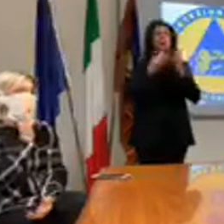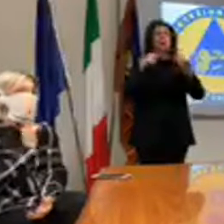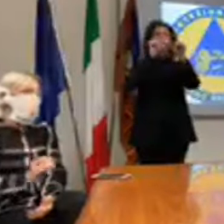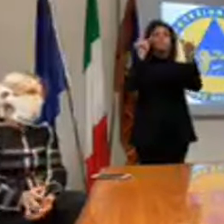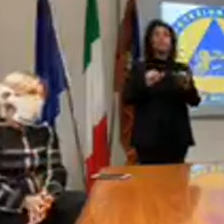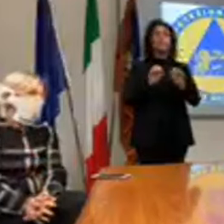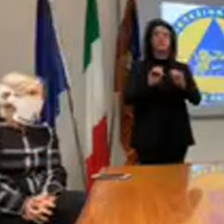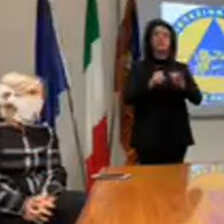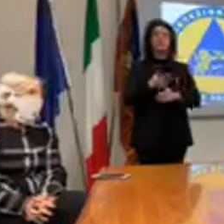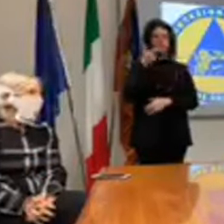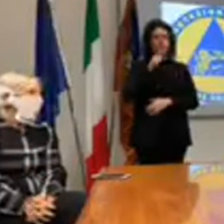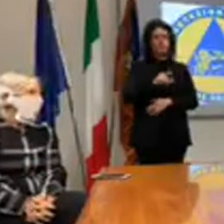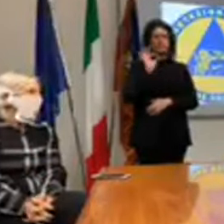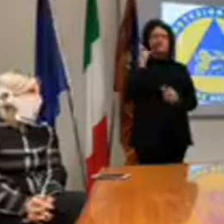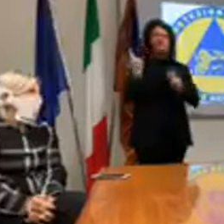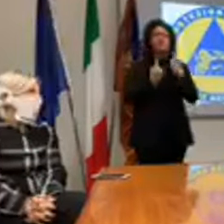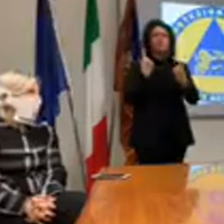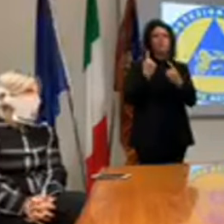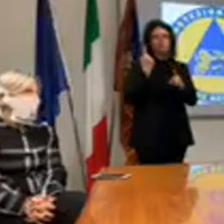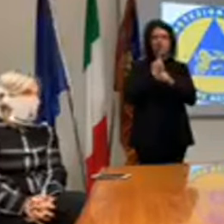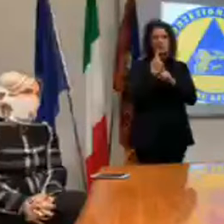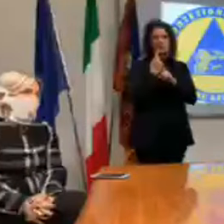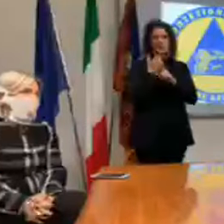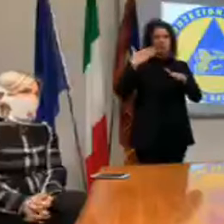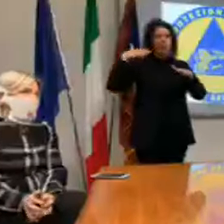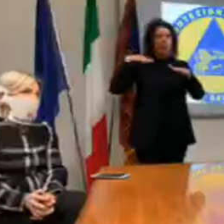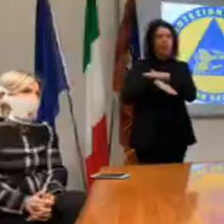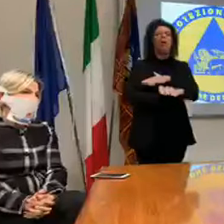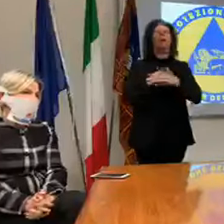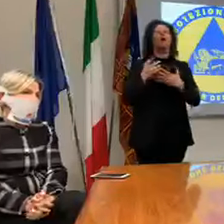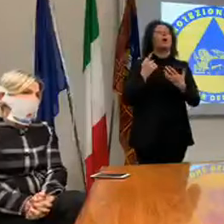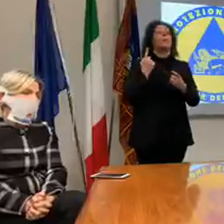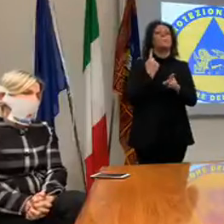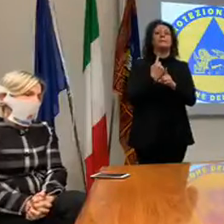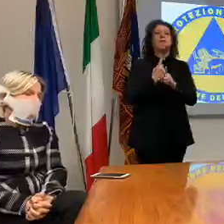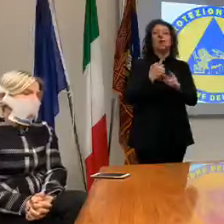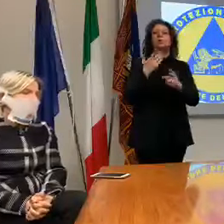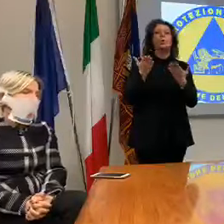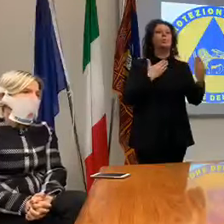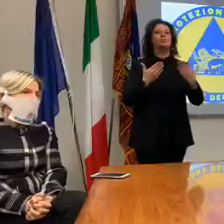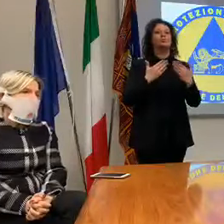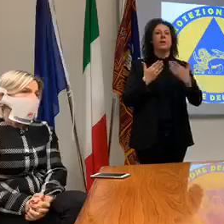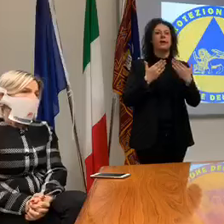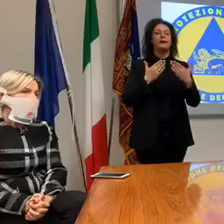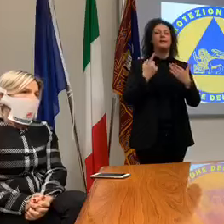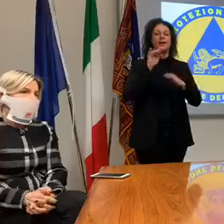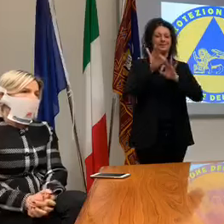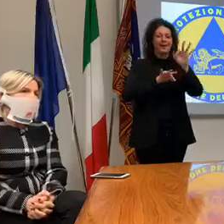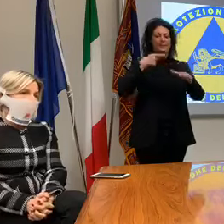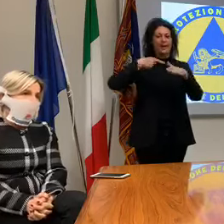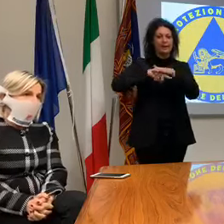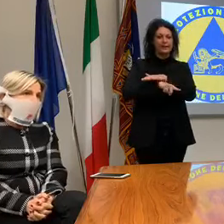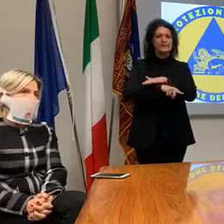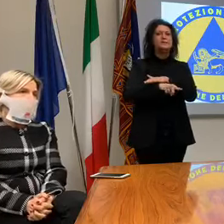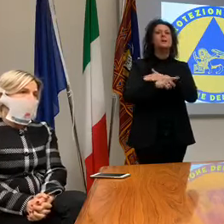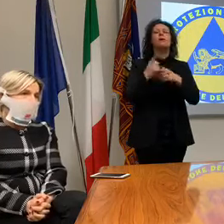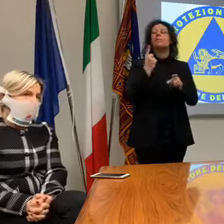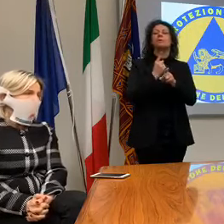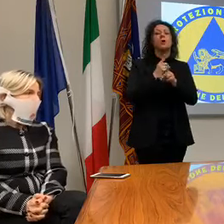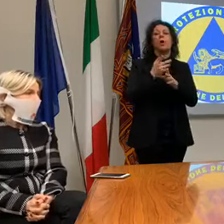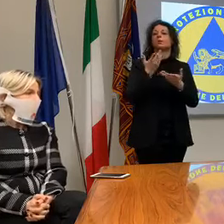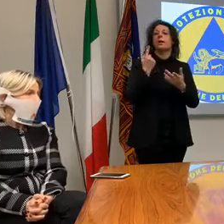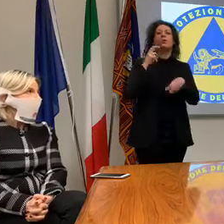dovesse precipitare e avessimo bisogno di intensivisti, sappiate che c'è anche un modello formativo per prendere un medico che non fa intensiva